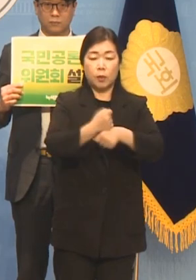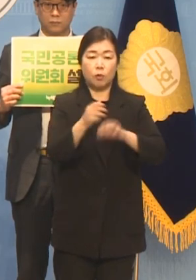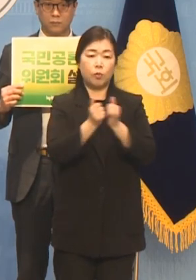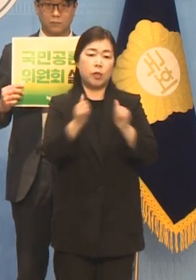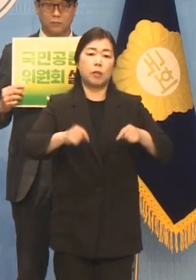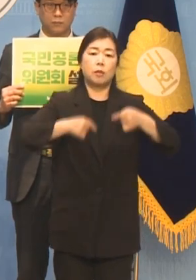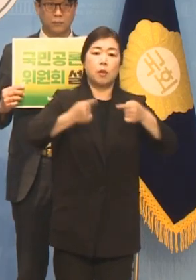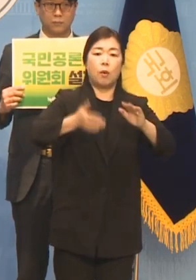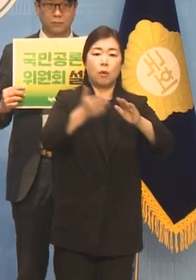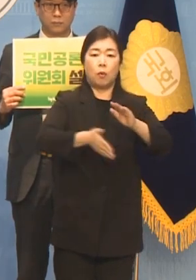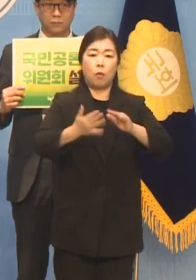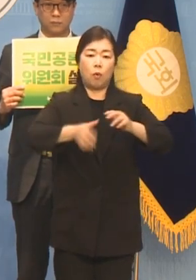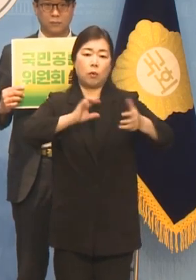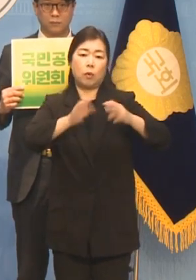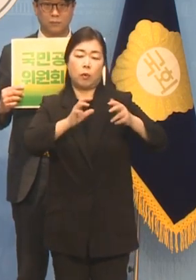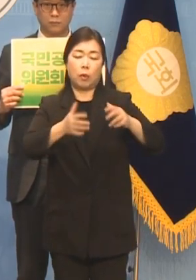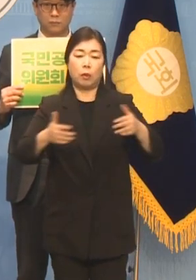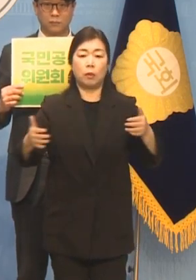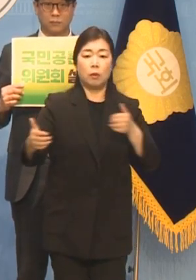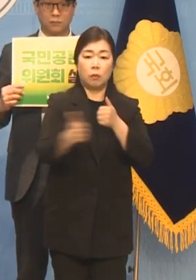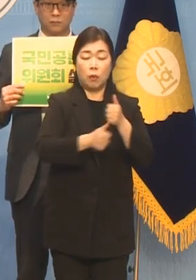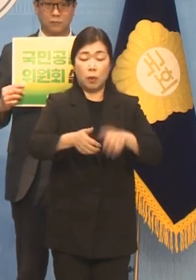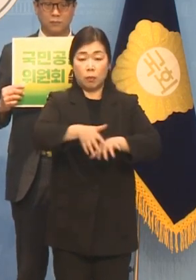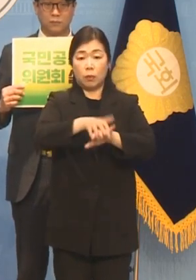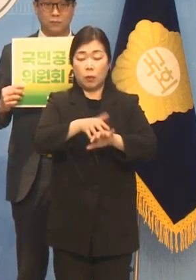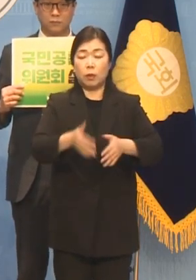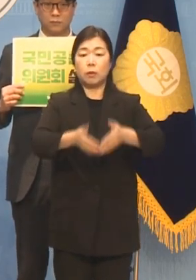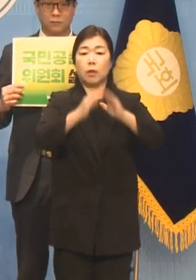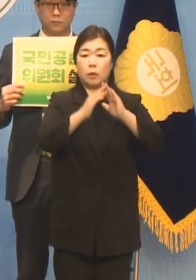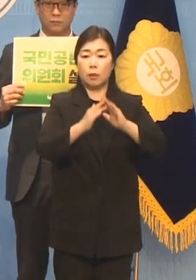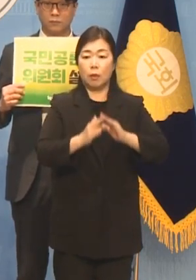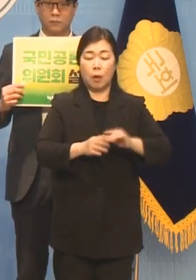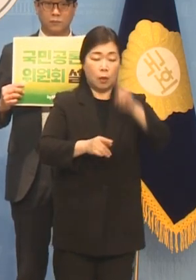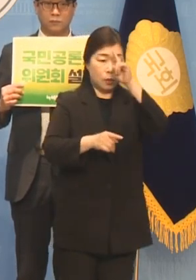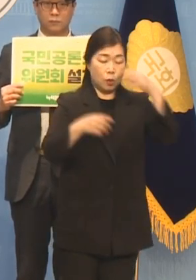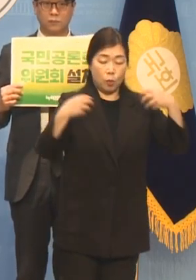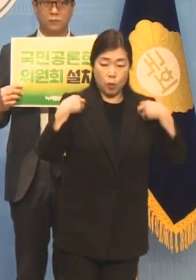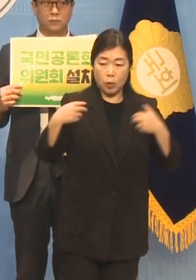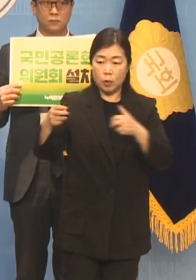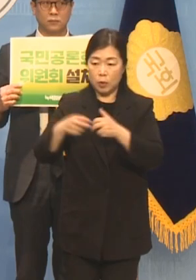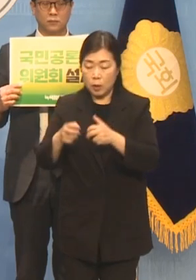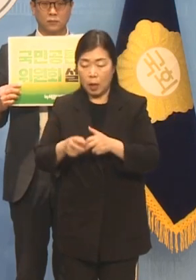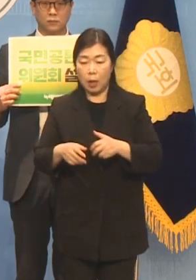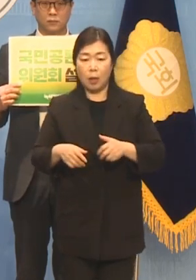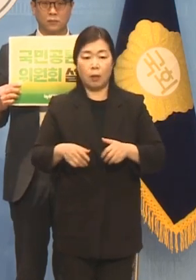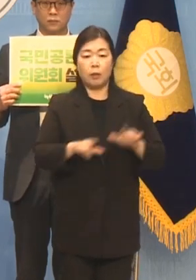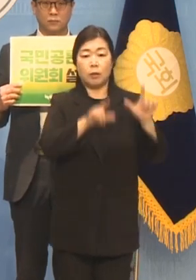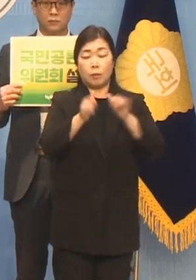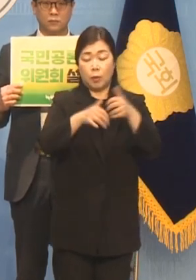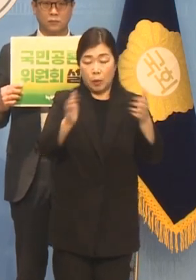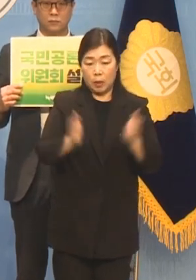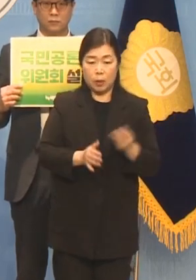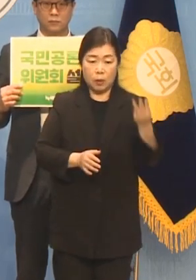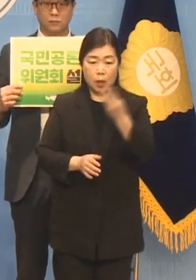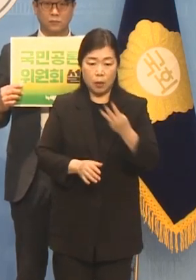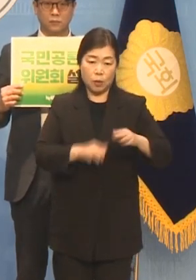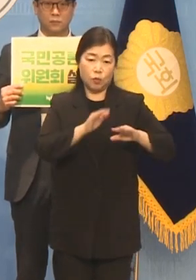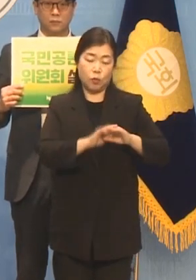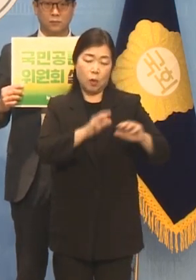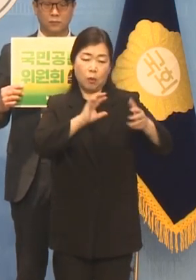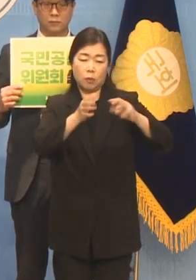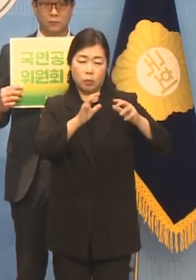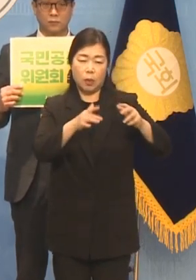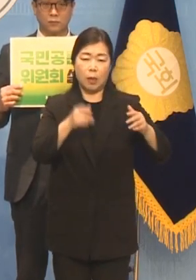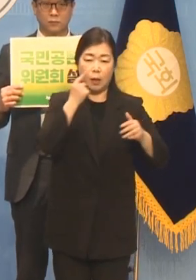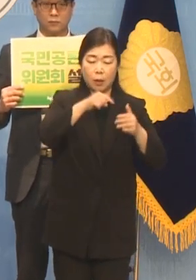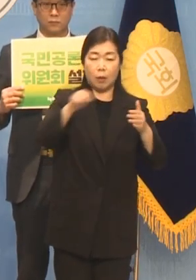국민참여 공론화위원회를 구성하여 의협안, 정부안, 시민사회안 등 3가지 안을 놓고 토론 후